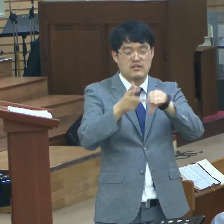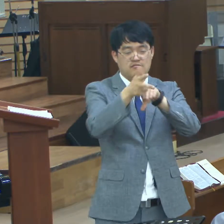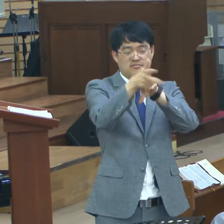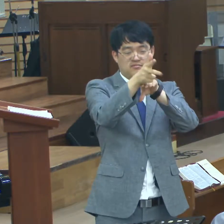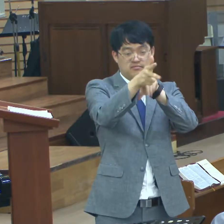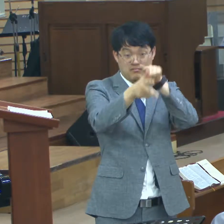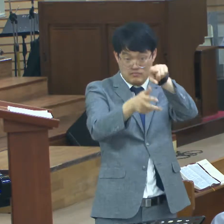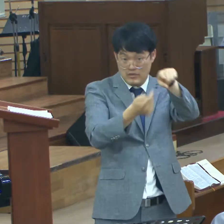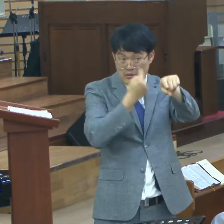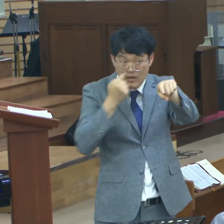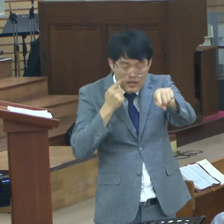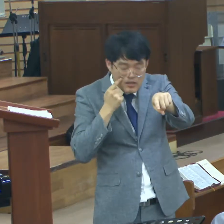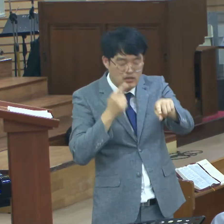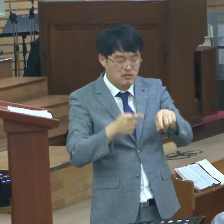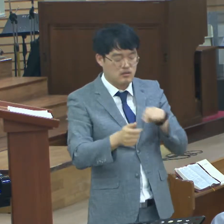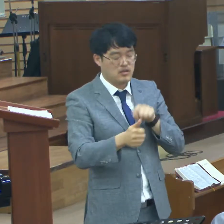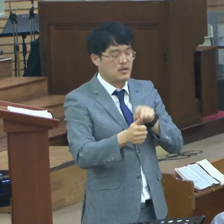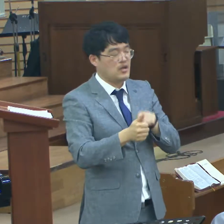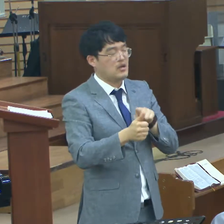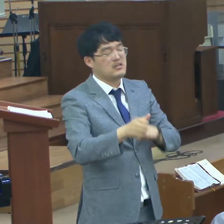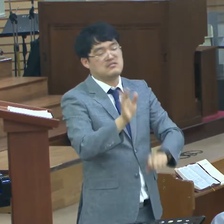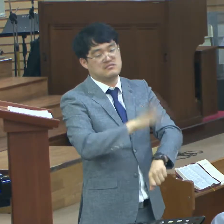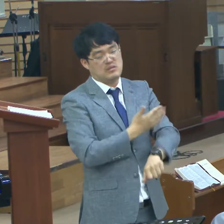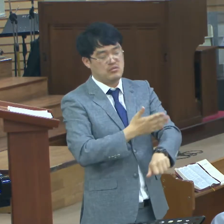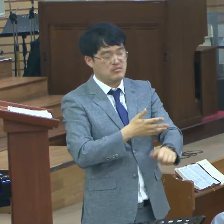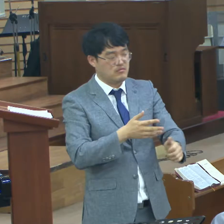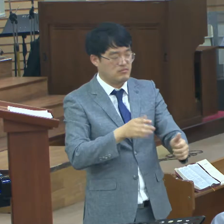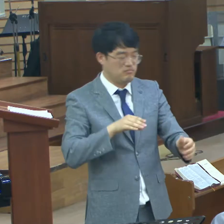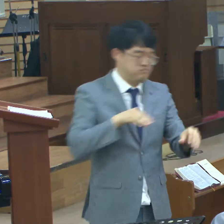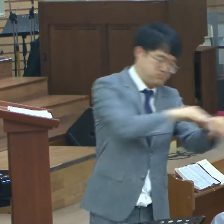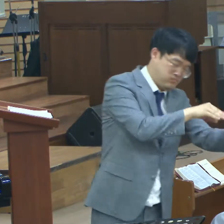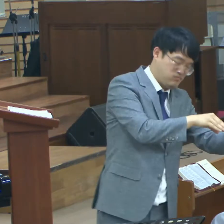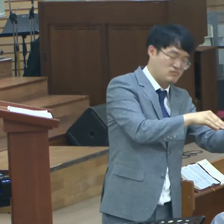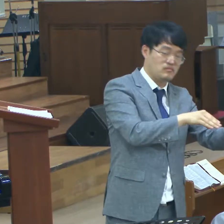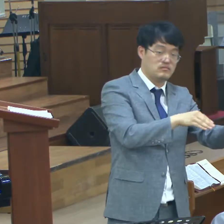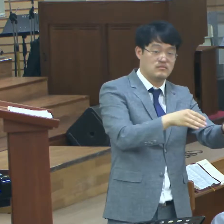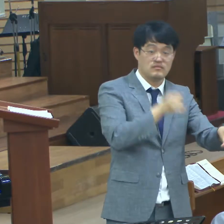CCTV 무서워요. 그래서 여러분이 혹시 이렇게 잘 보세요.